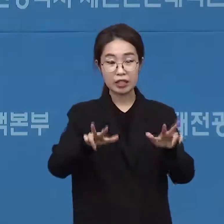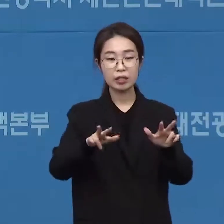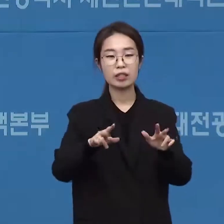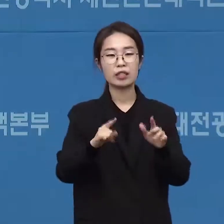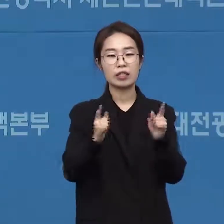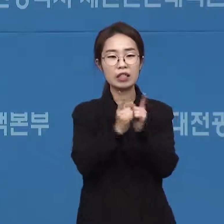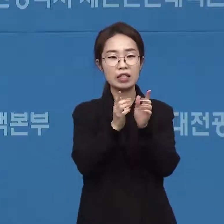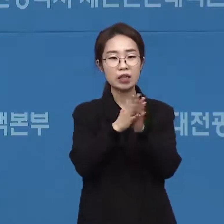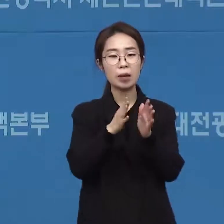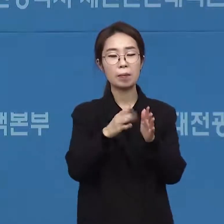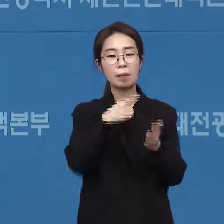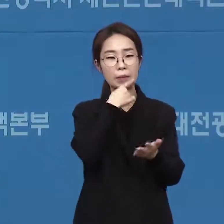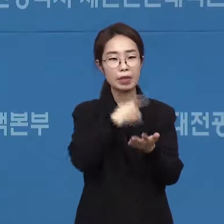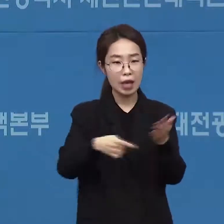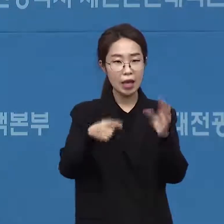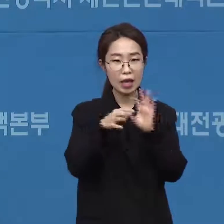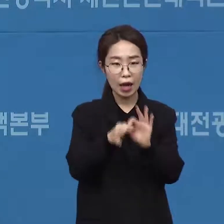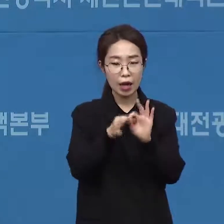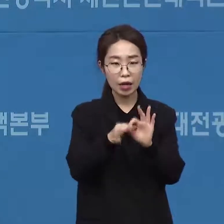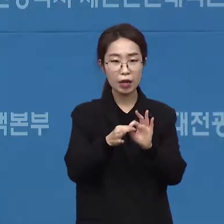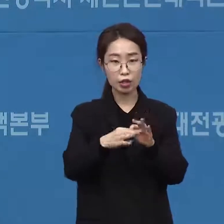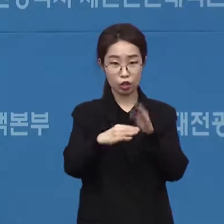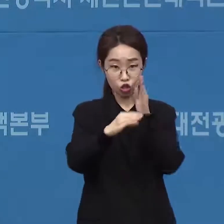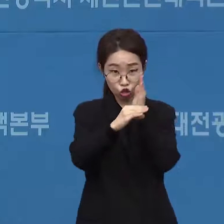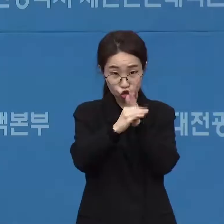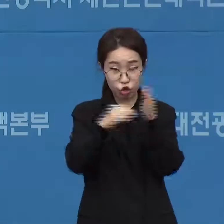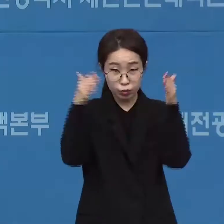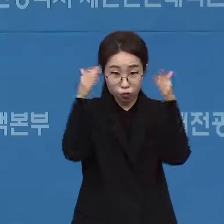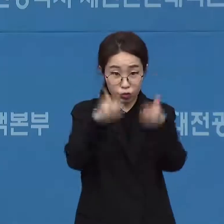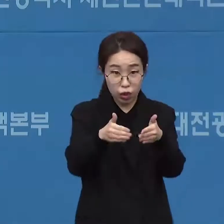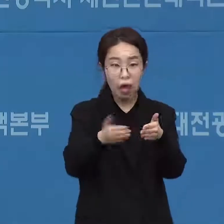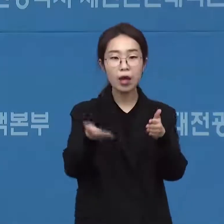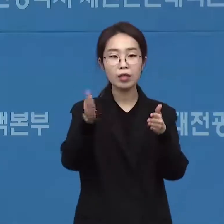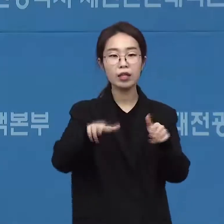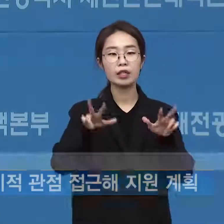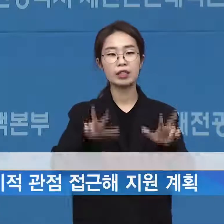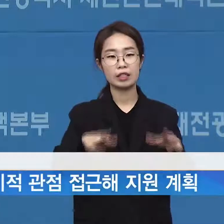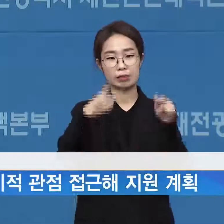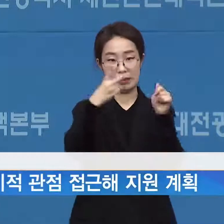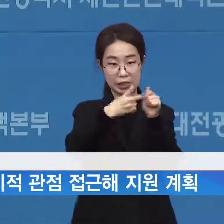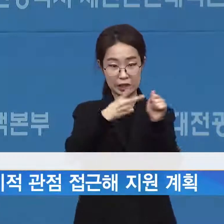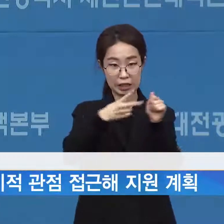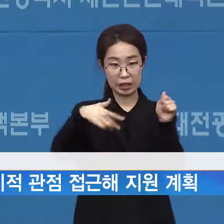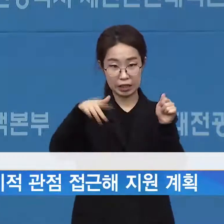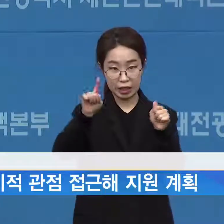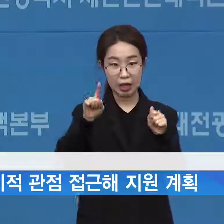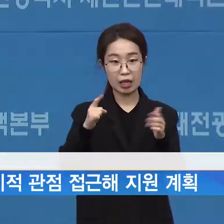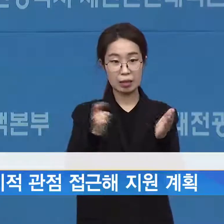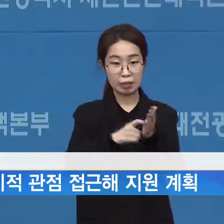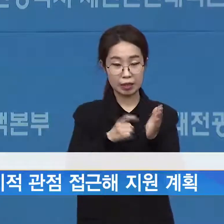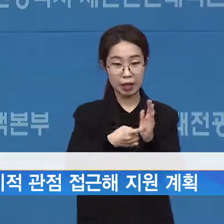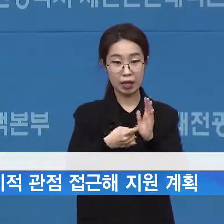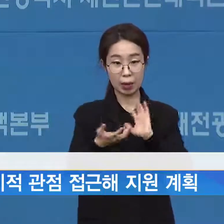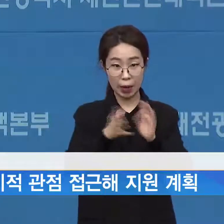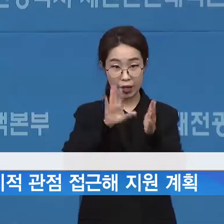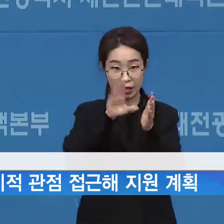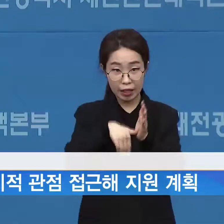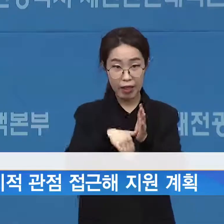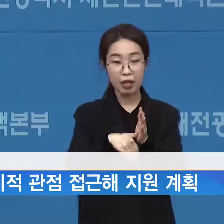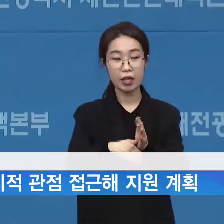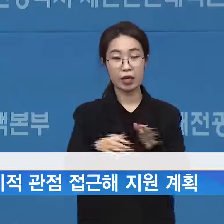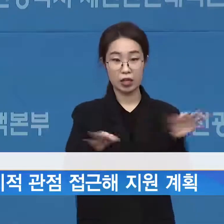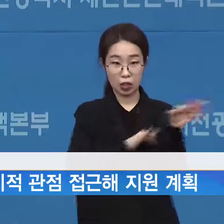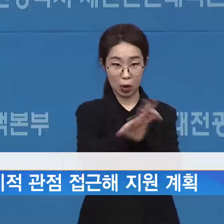대한 긴급 생계 지원에 중점을 두었다고 한다면 금번 2차 비상경제대책은 경기